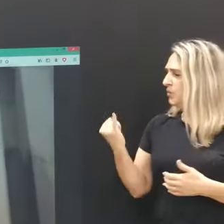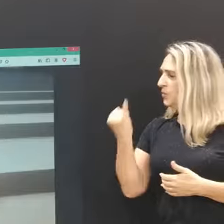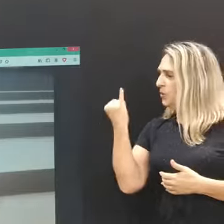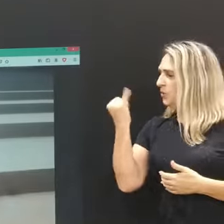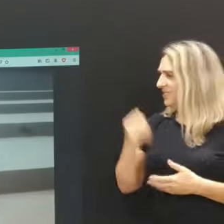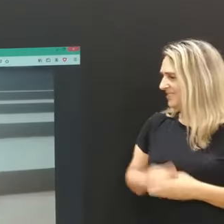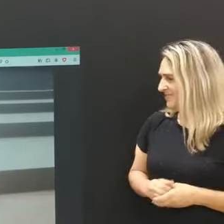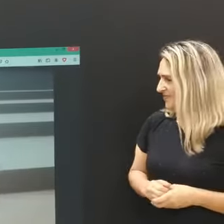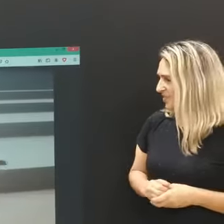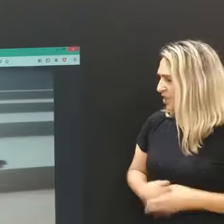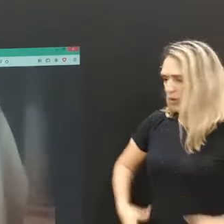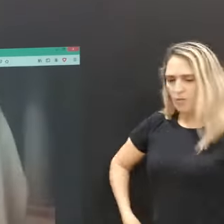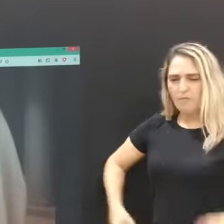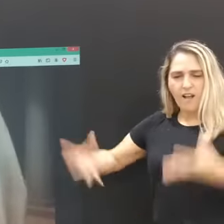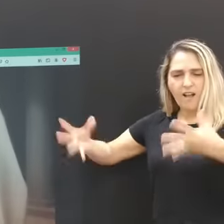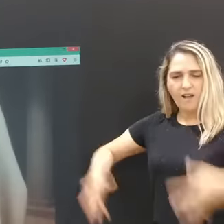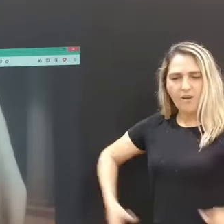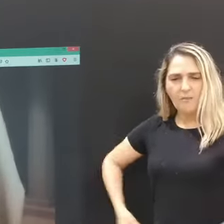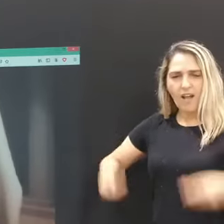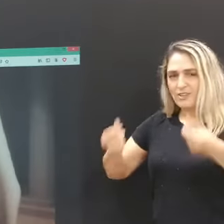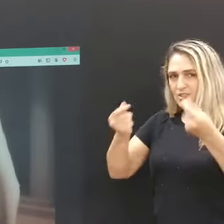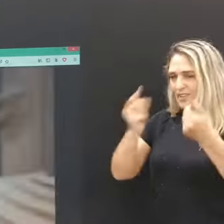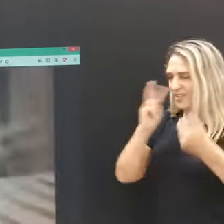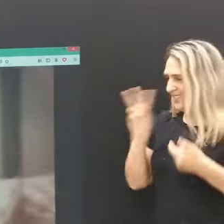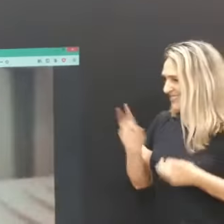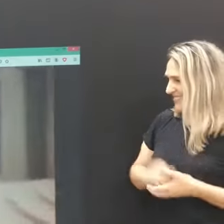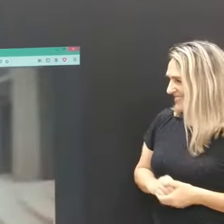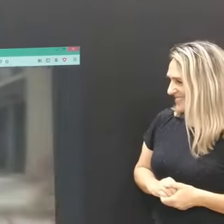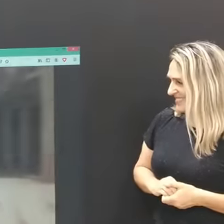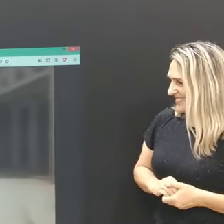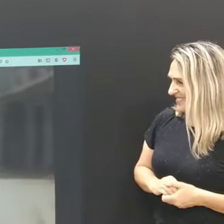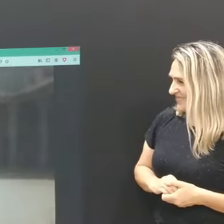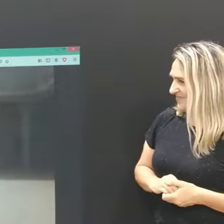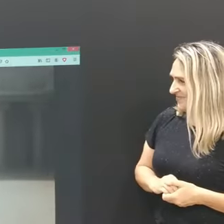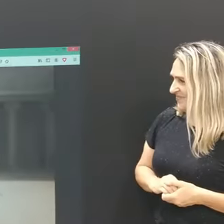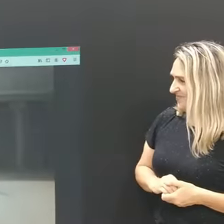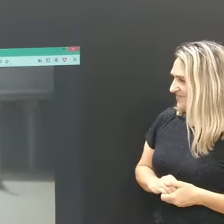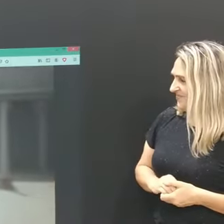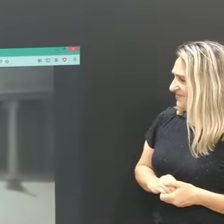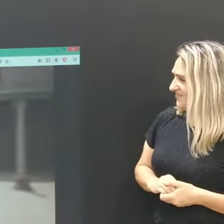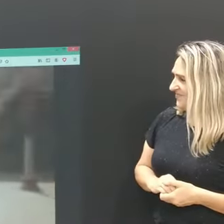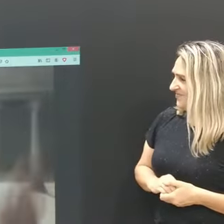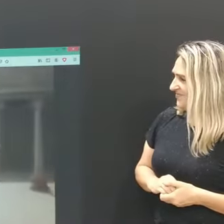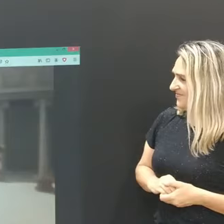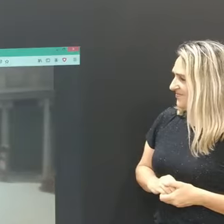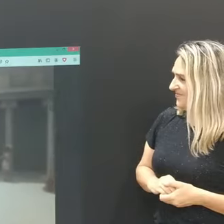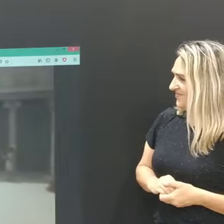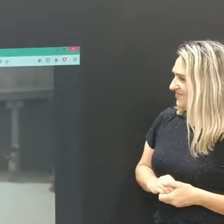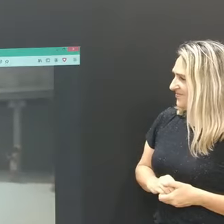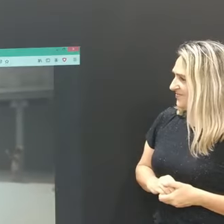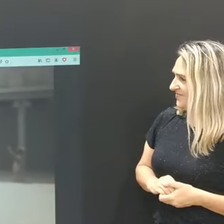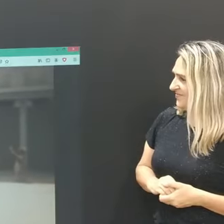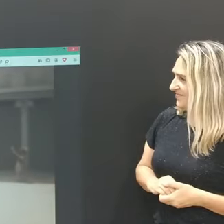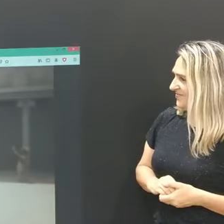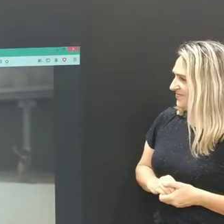tão orgulhoso que até mesmo para orar ele demonstrava orgulho, ele demonstrava poderio,